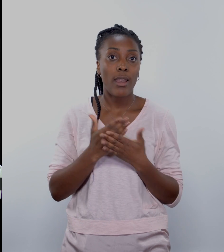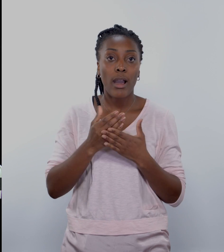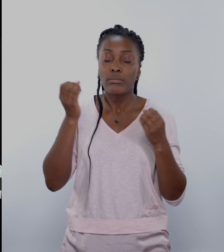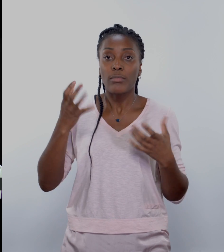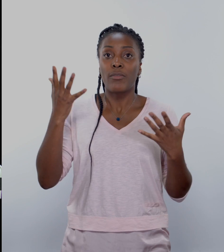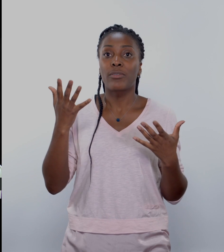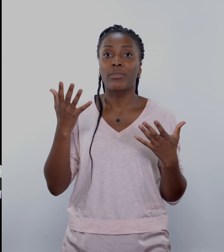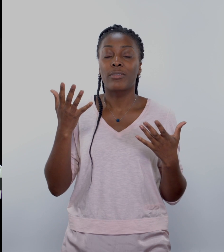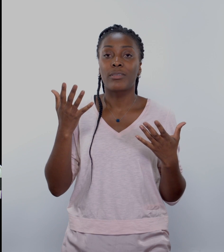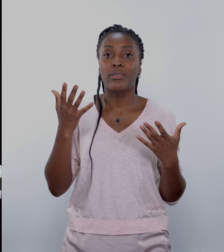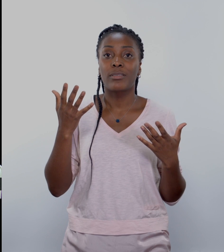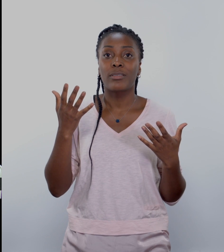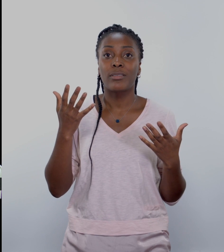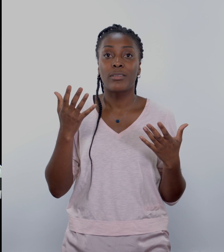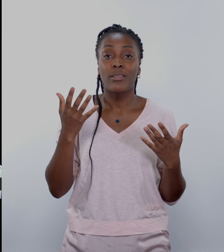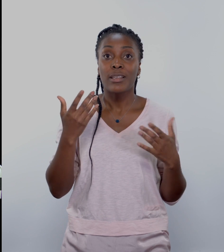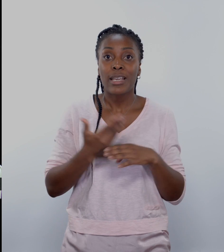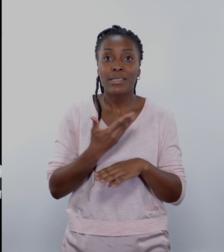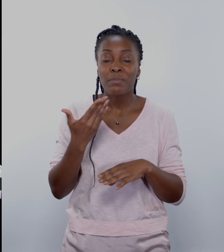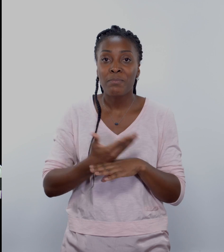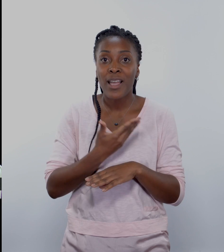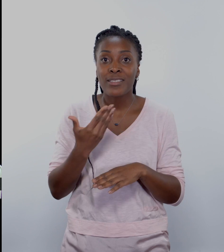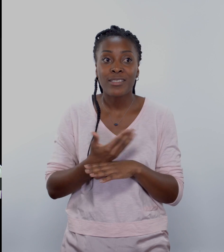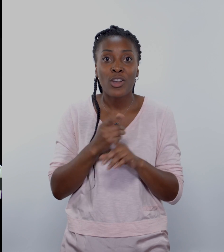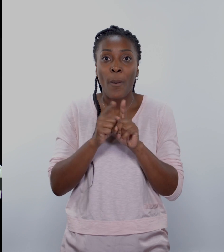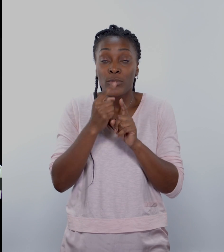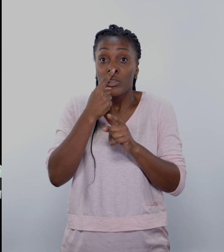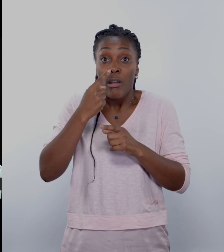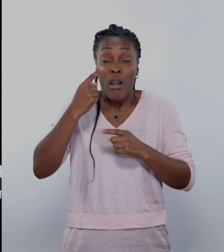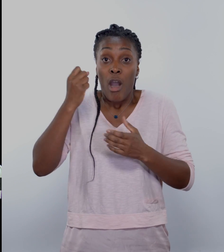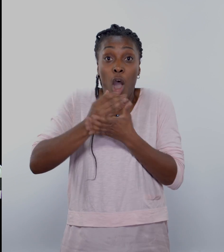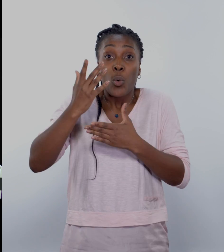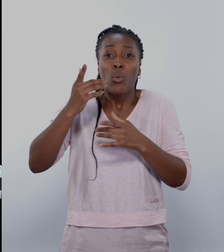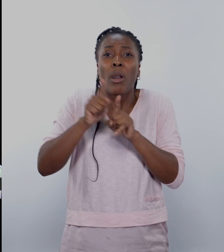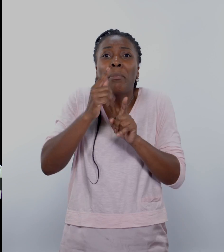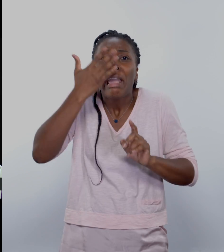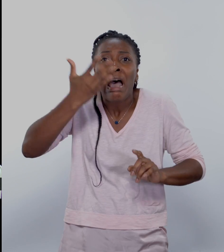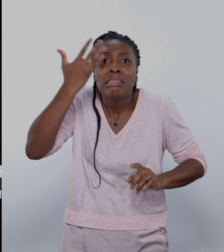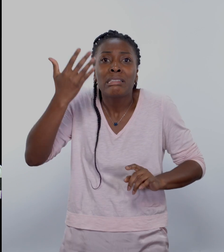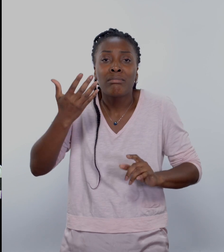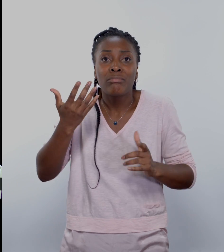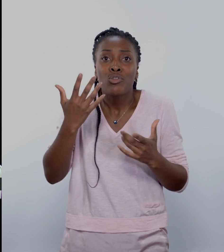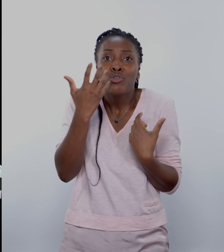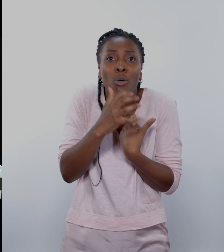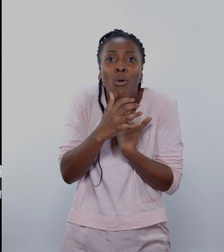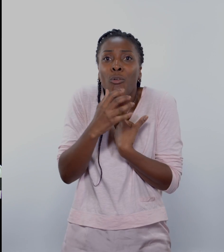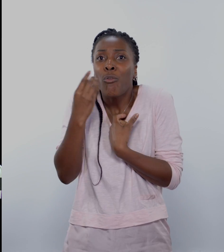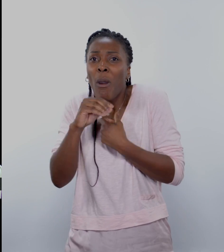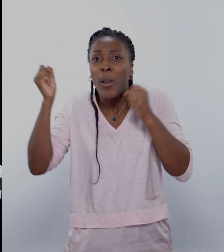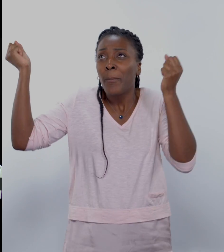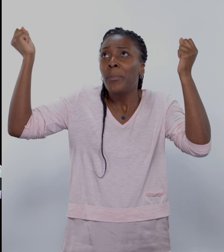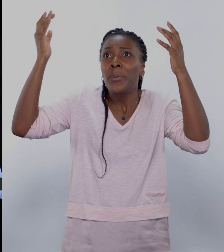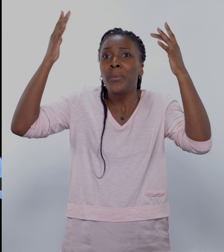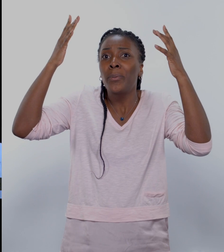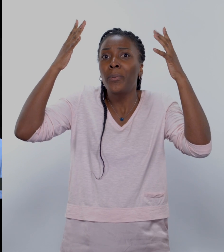passé quelque chose. À ce moment-là, quelque chose est comme venu m'envelopper, comme un gaz, alternant entre le chaud